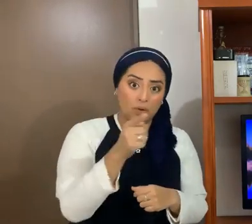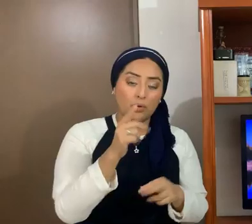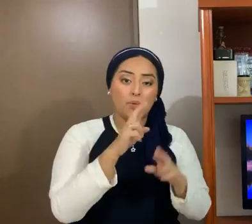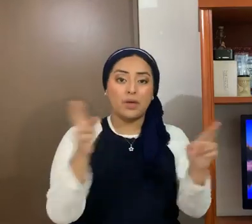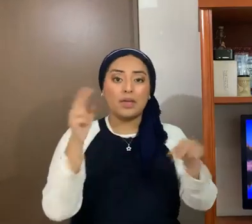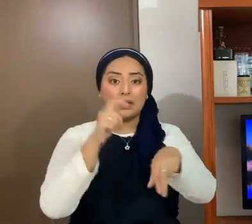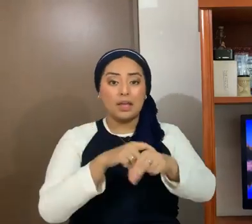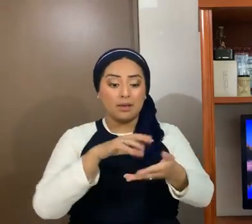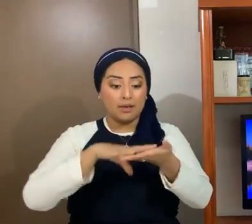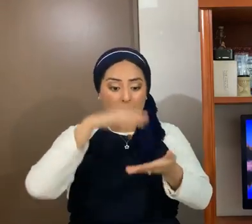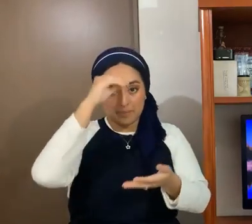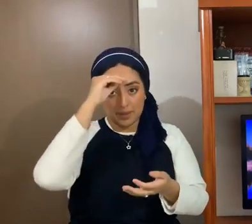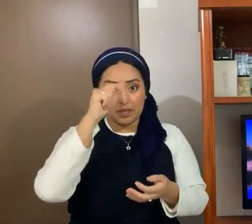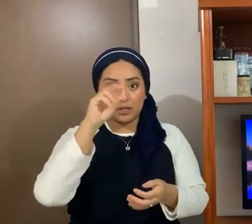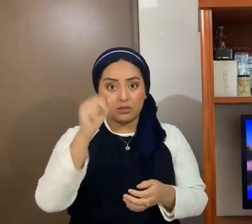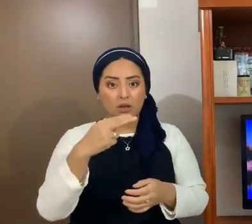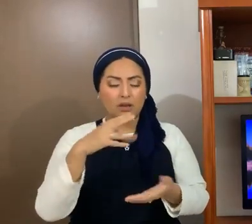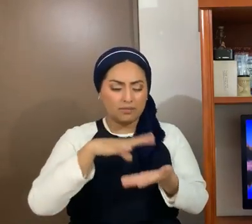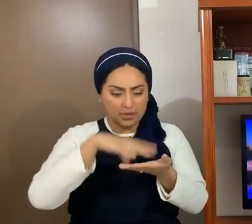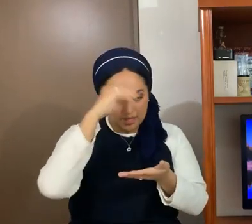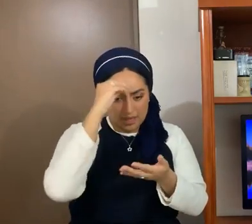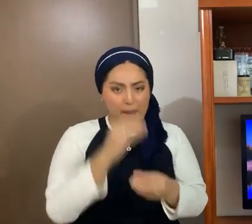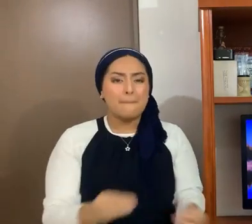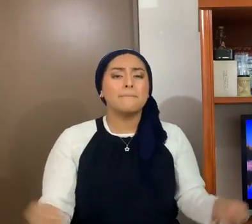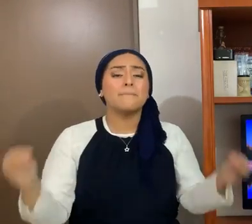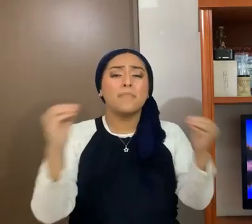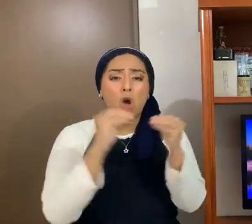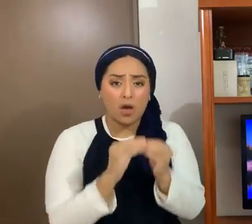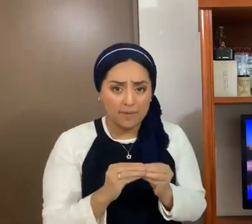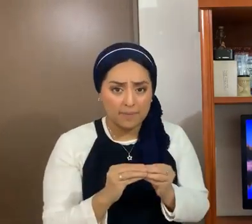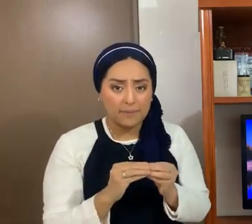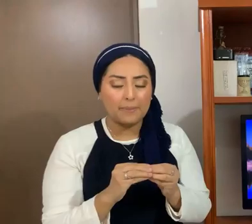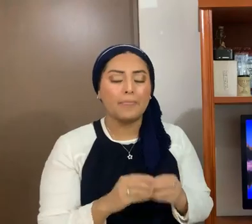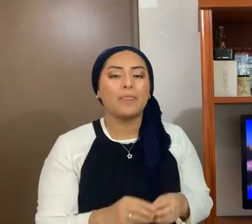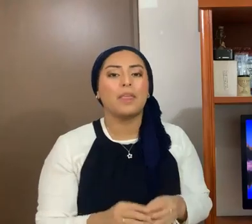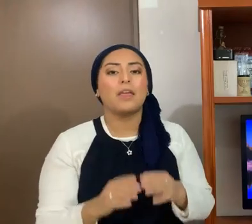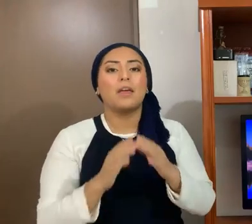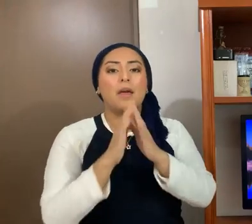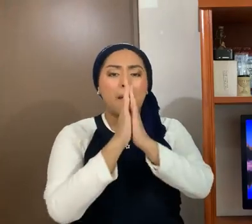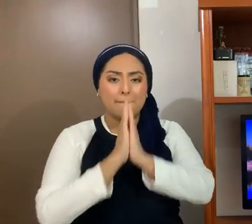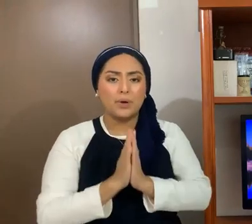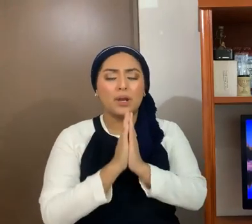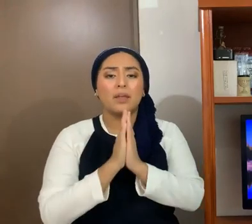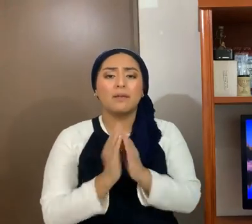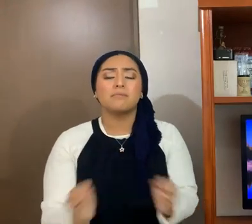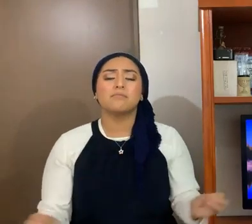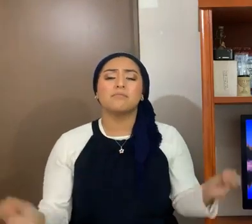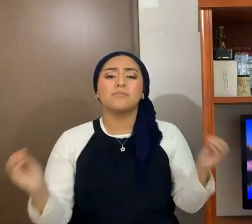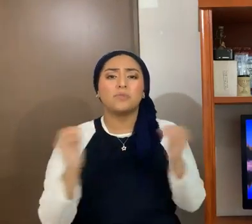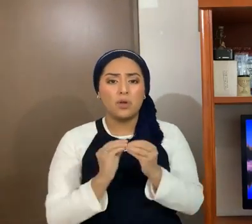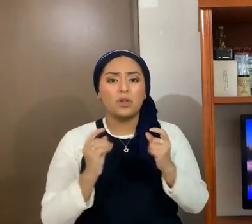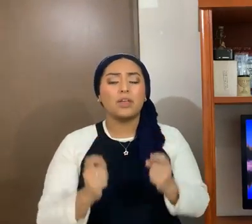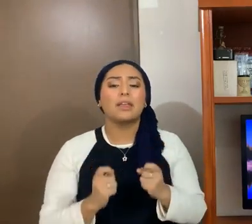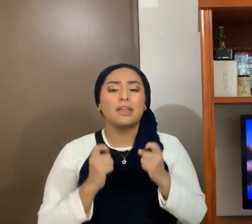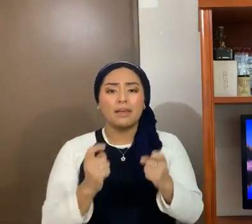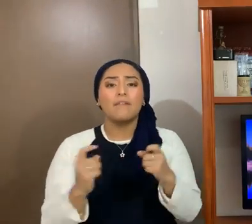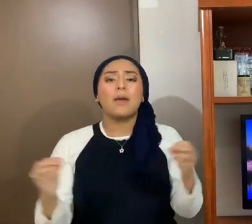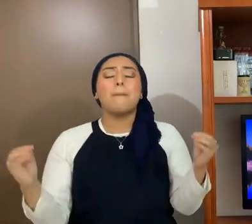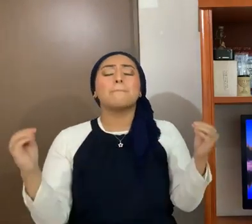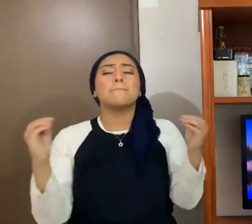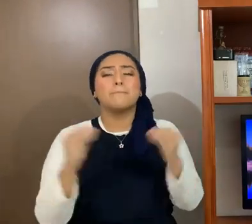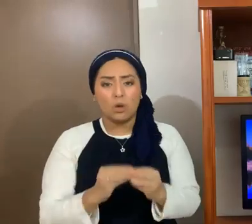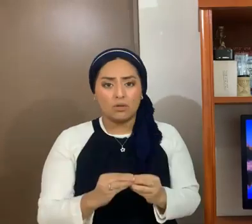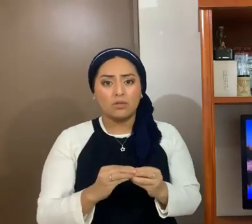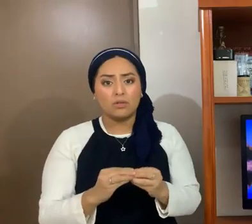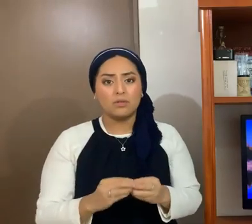tiempo estudiando Torah, estudia más. Tú que ya tienes tiempo estudiando Torah y ora aún más. Da el extra, da